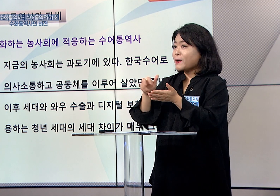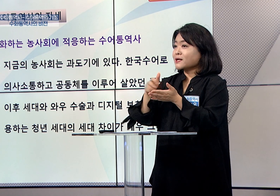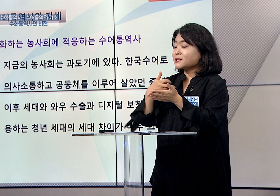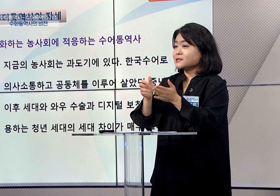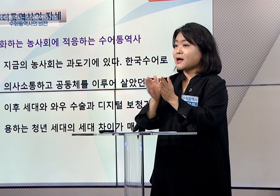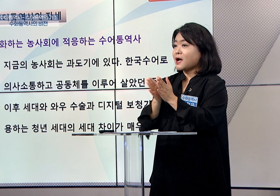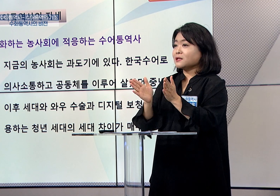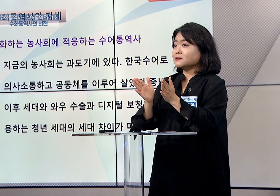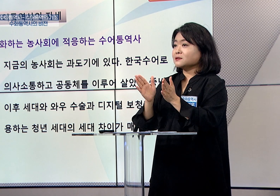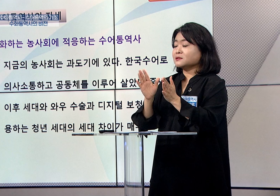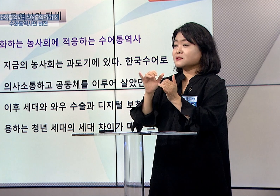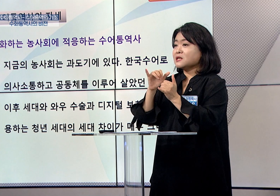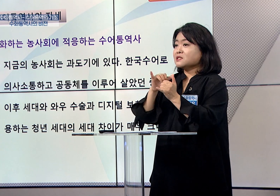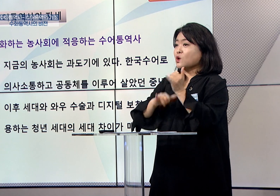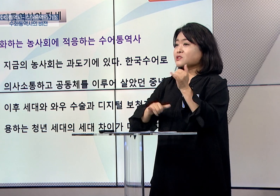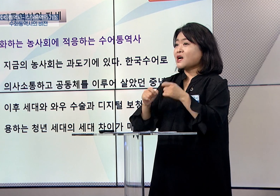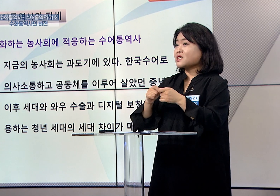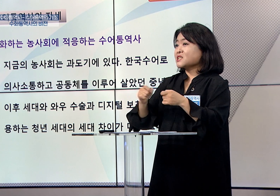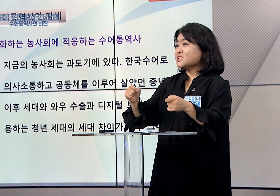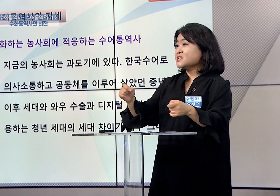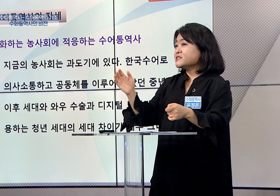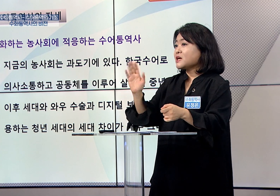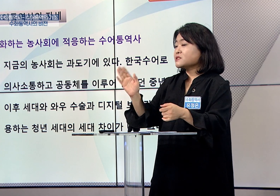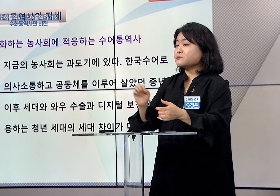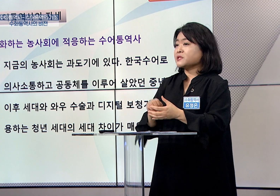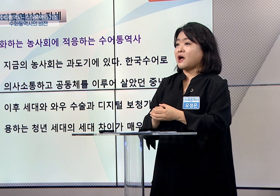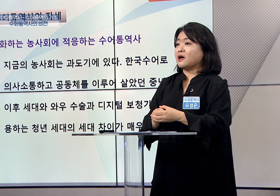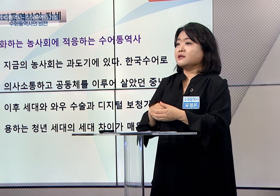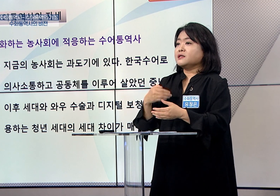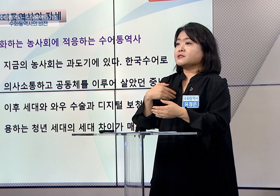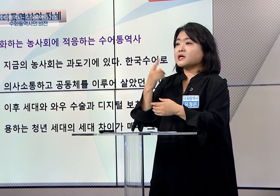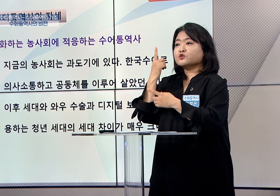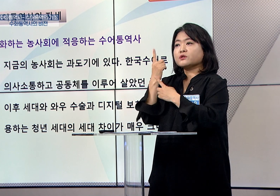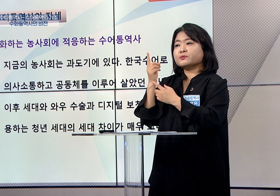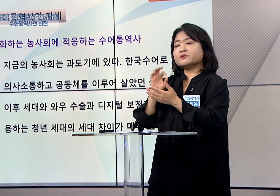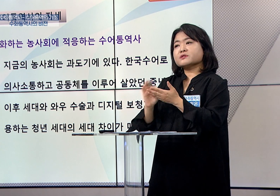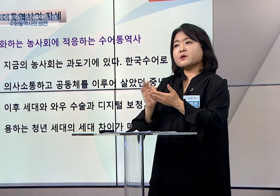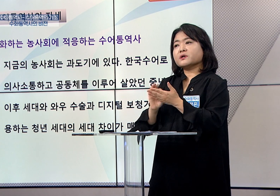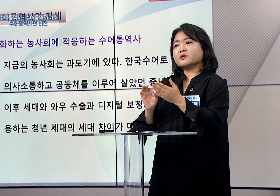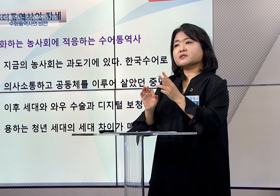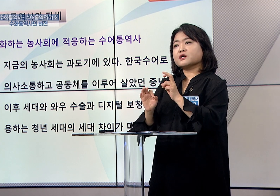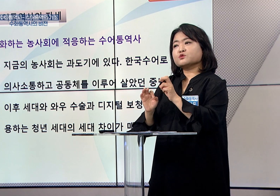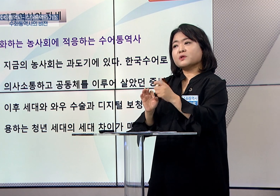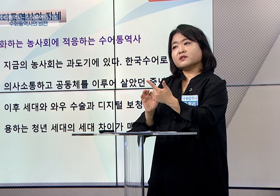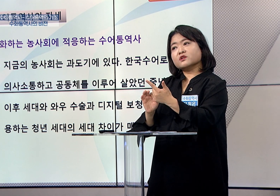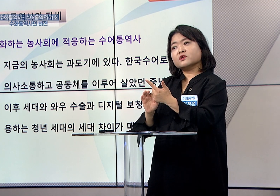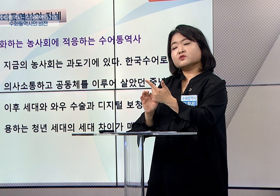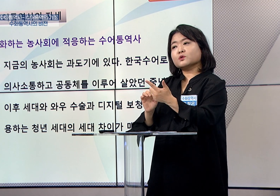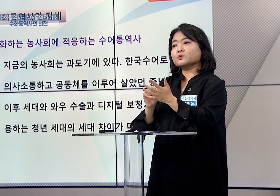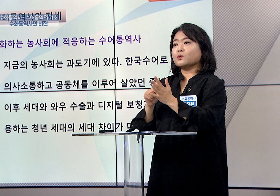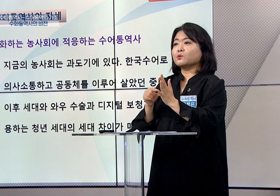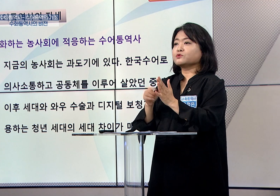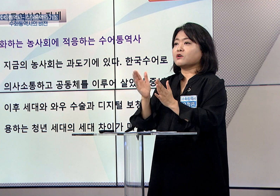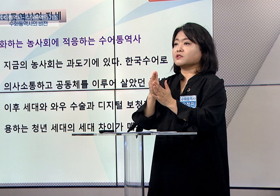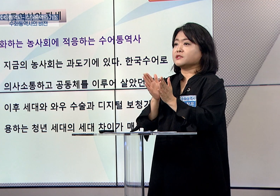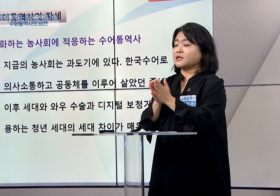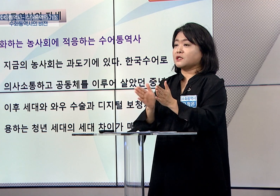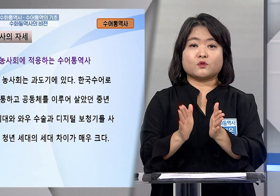주고받기 시작한 역사가 길지 않습니다. 제가 휴대폰을 사용한 게 제가 26 정도부터 시작이 됐던